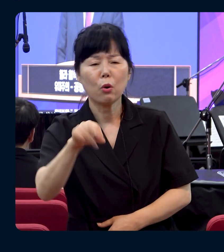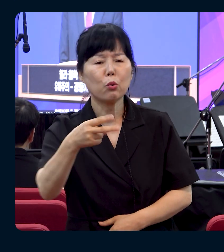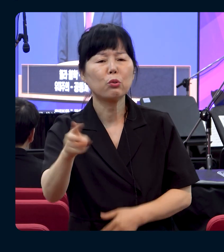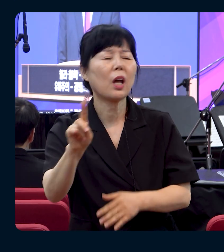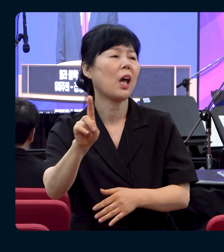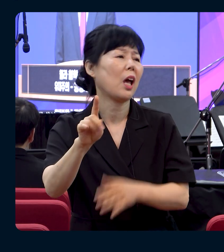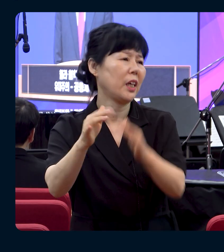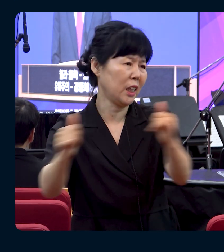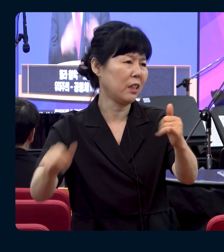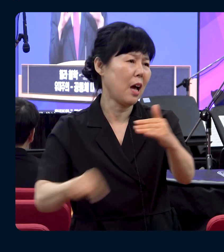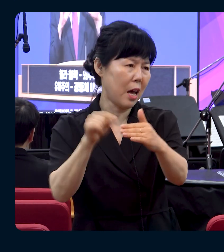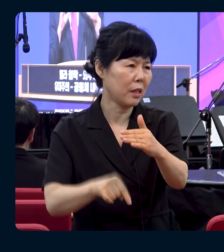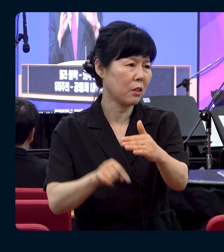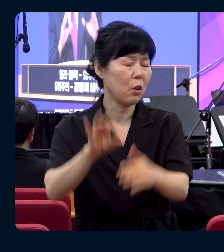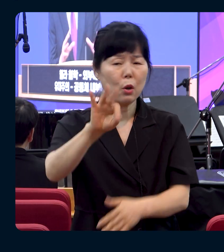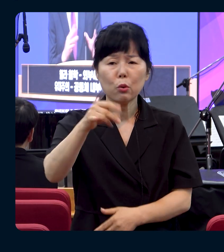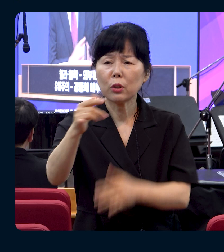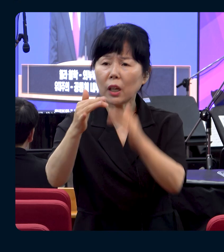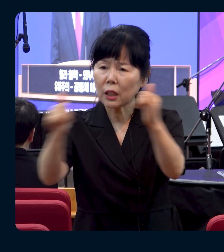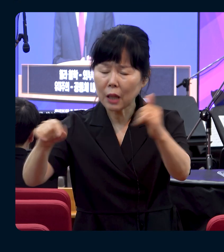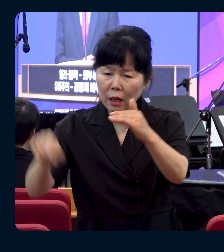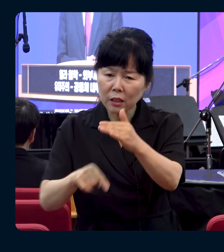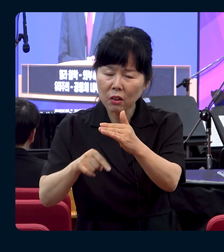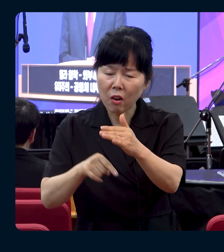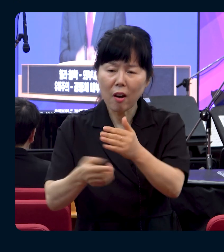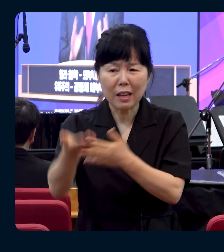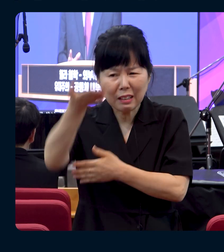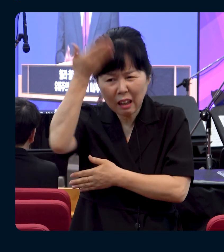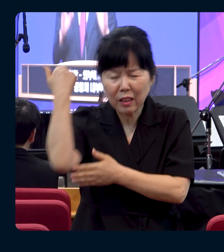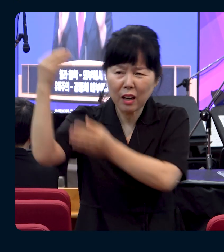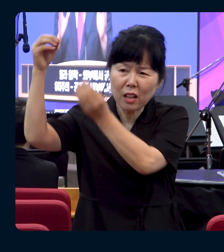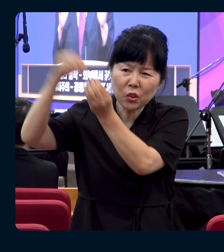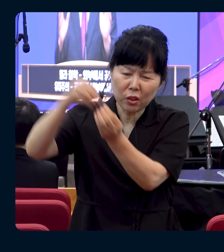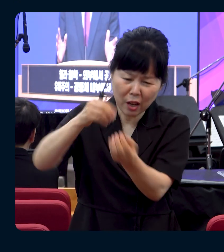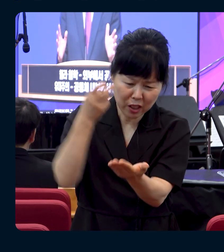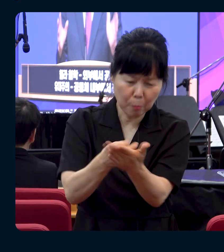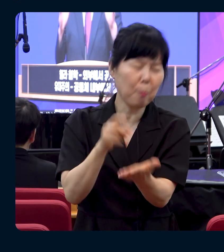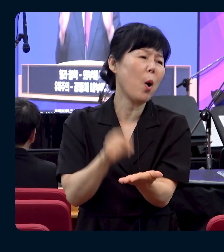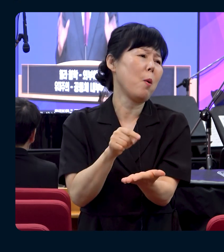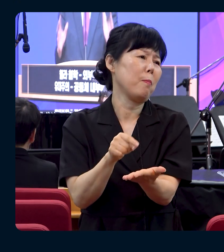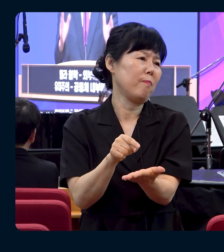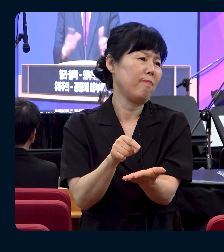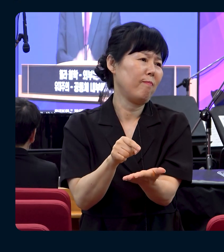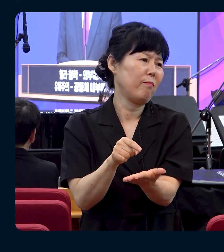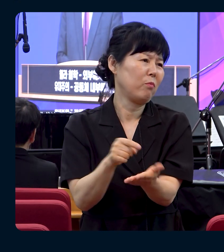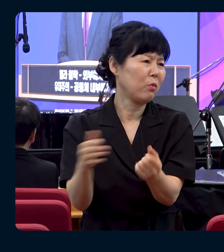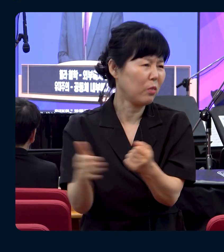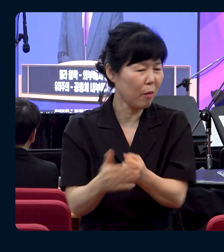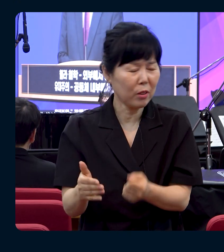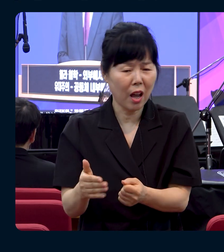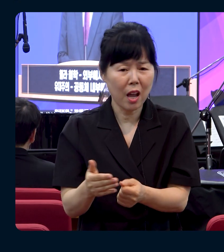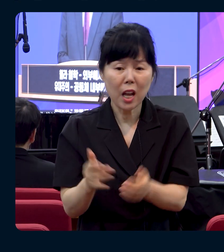유대주의입니다. 유대교의 전통을 가지고 복음과 예수 그리스도를 뒤흔드는,